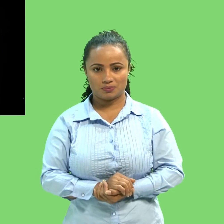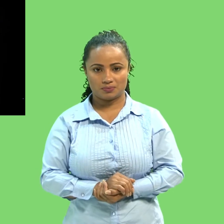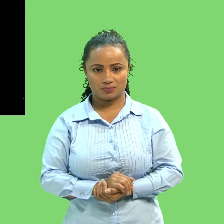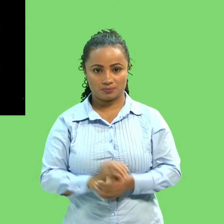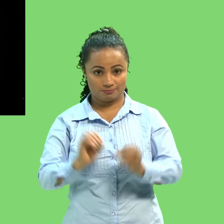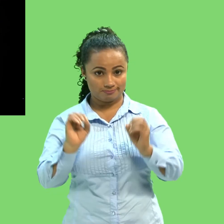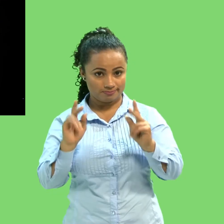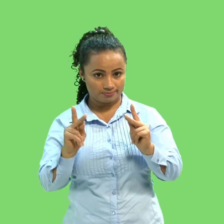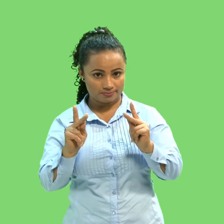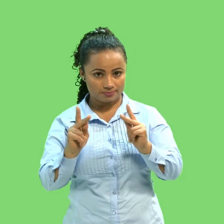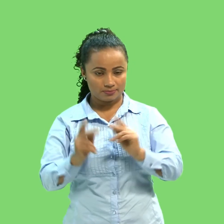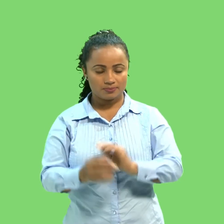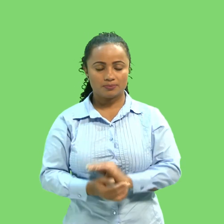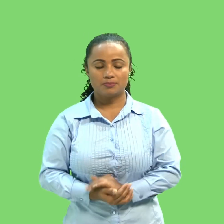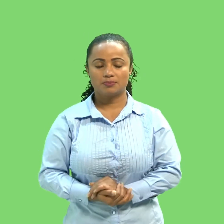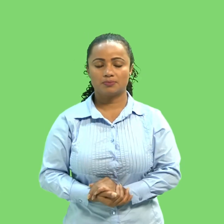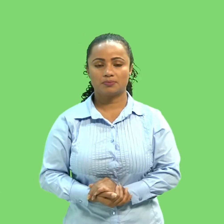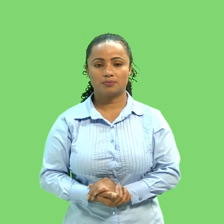Certo?